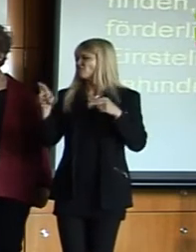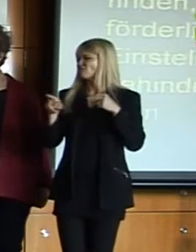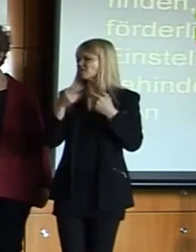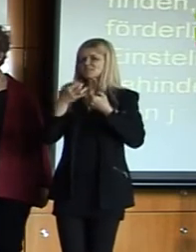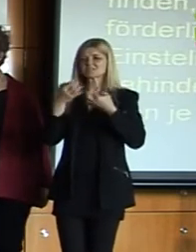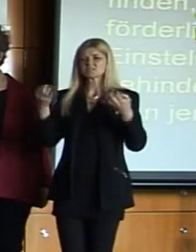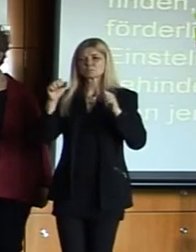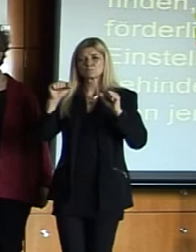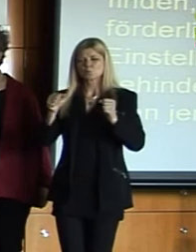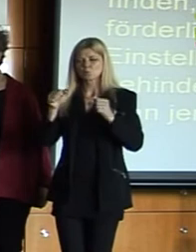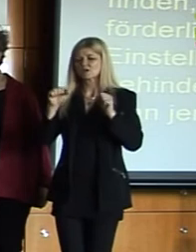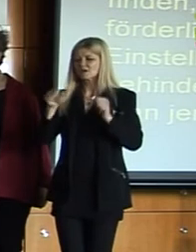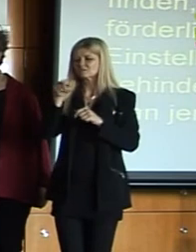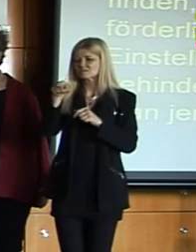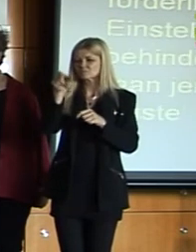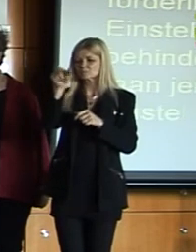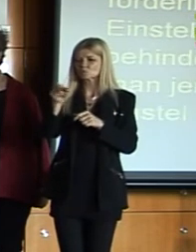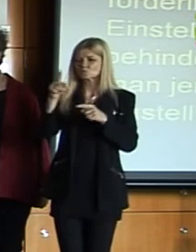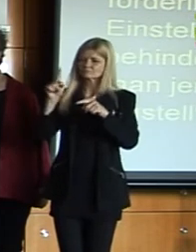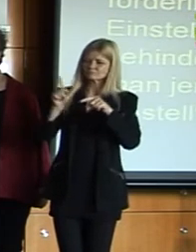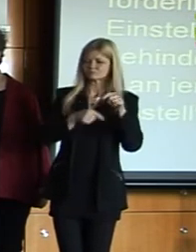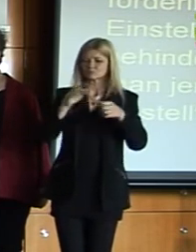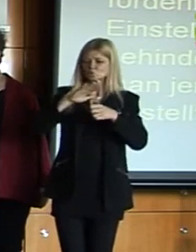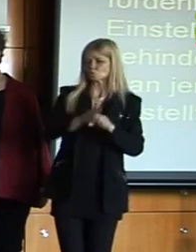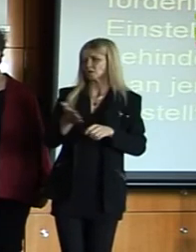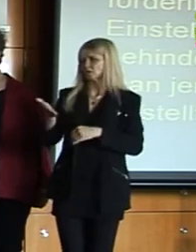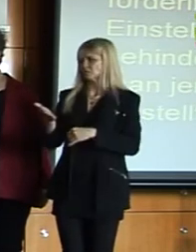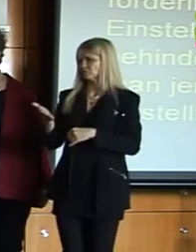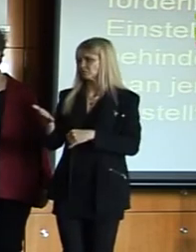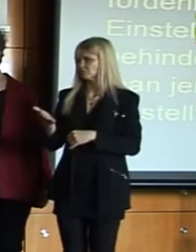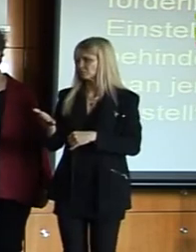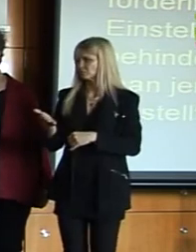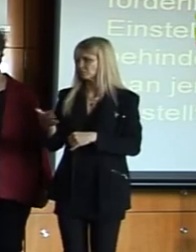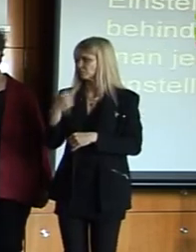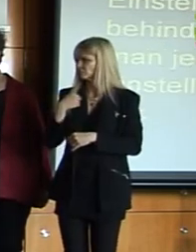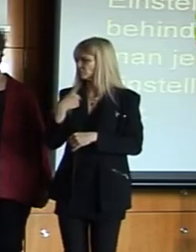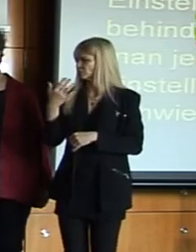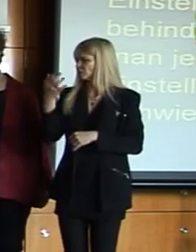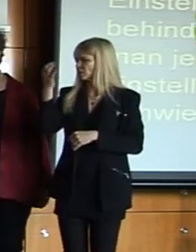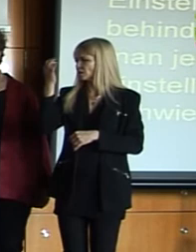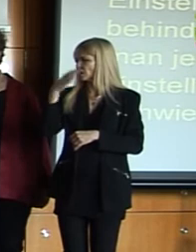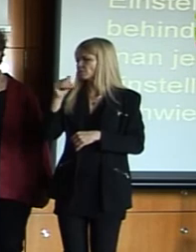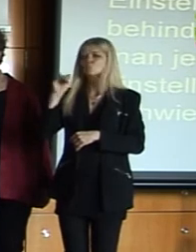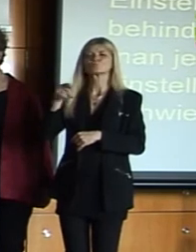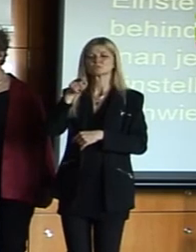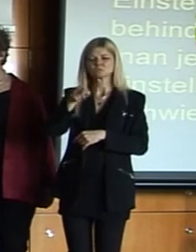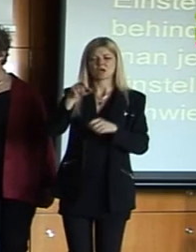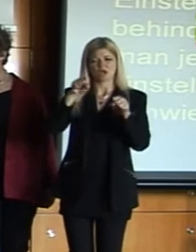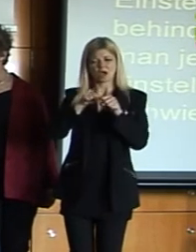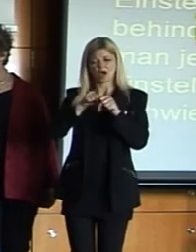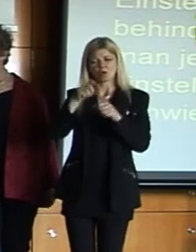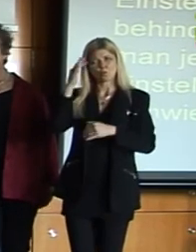möglich, diese Dienstnehmer wieder zu kündigen. Ich glaube, man müsste auch da